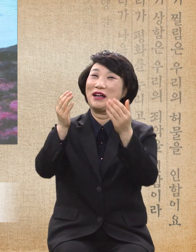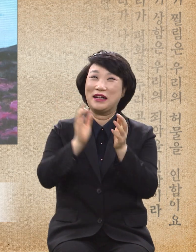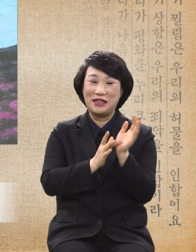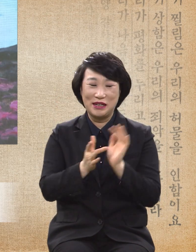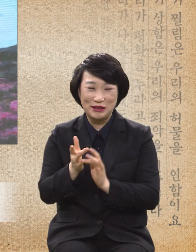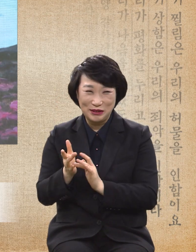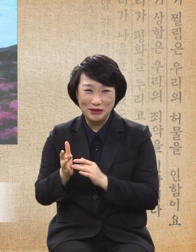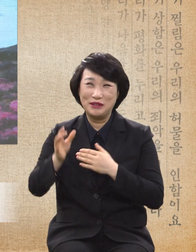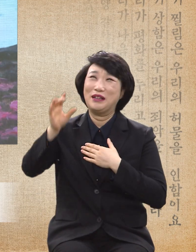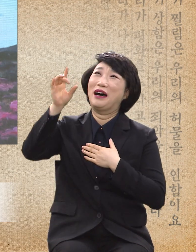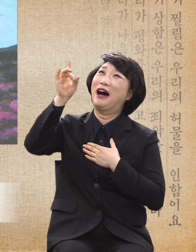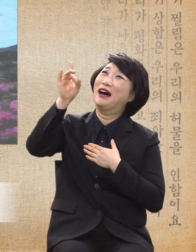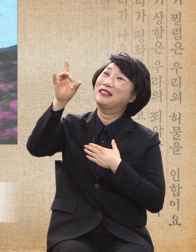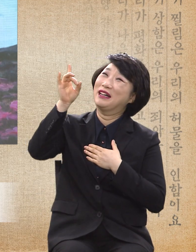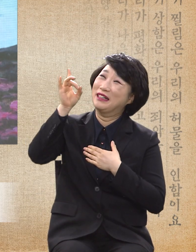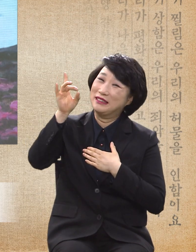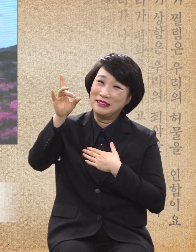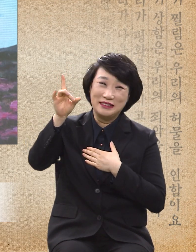예수